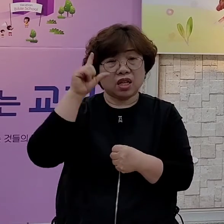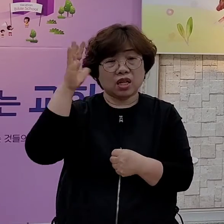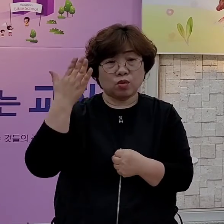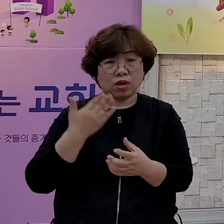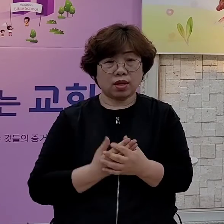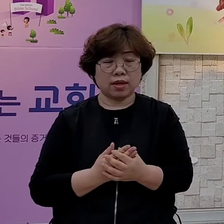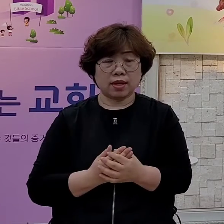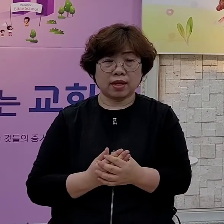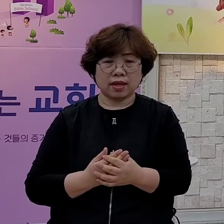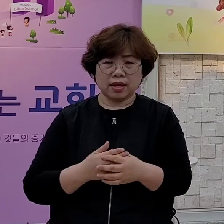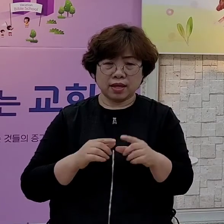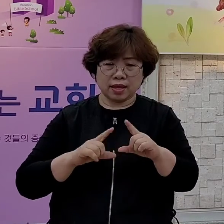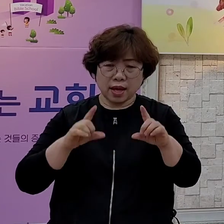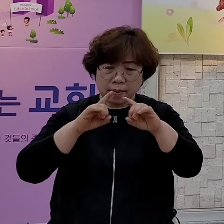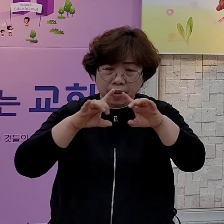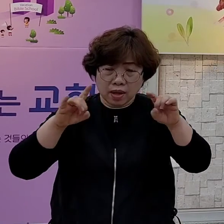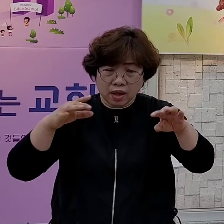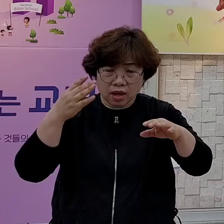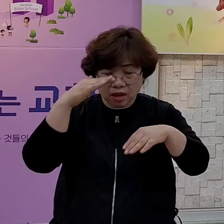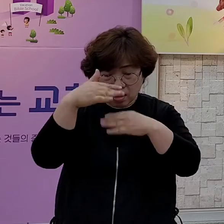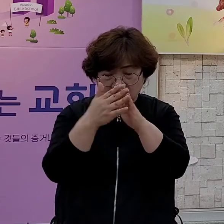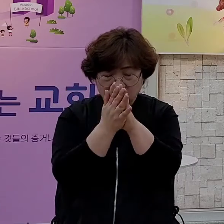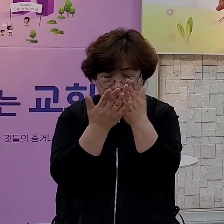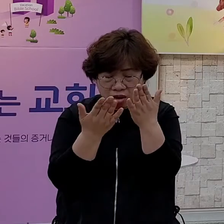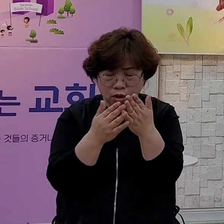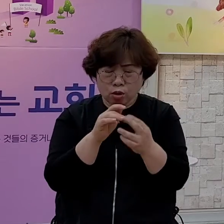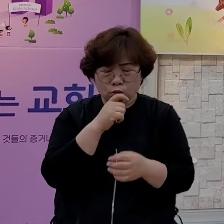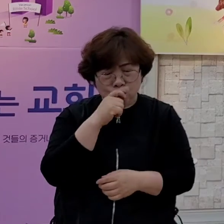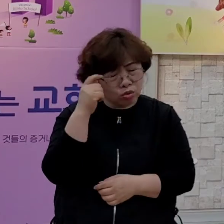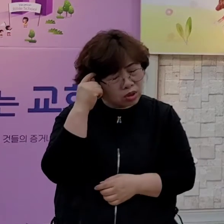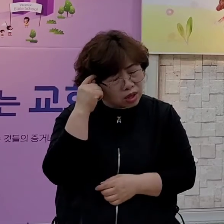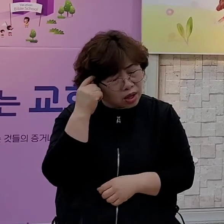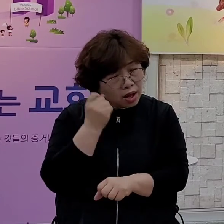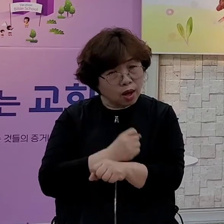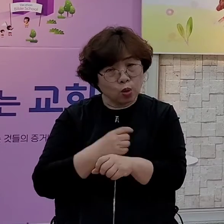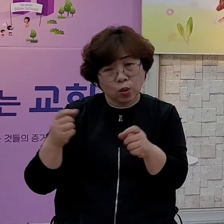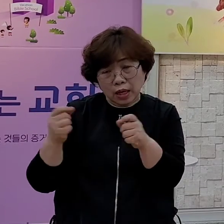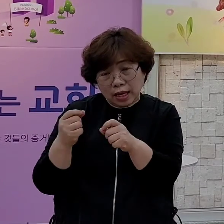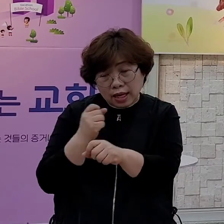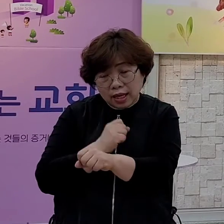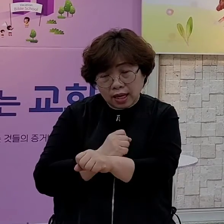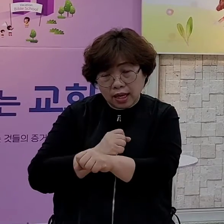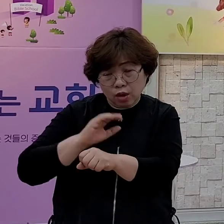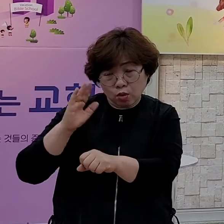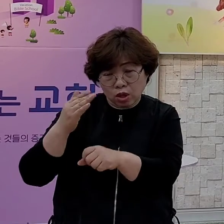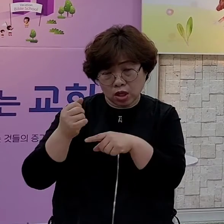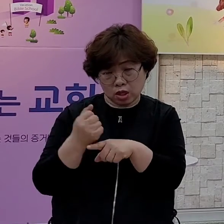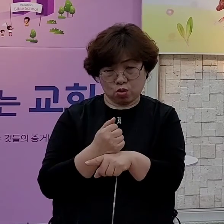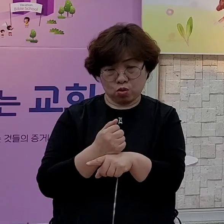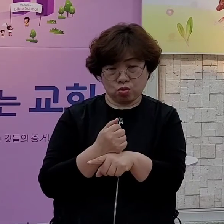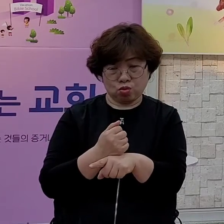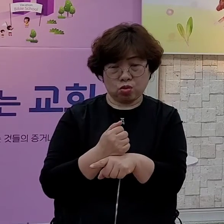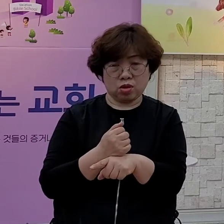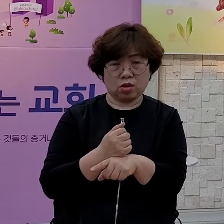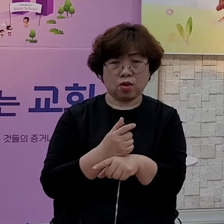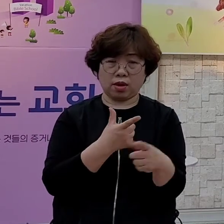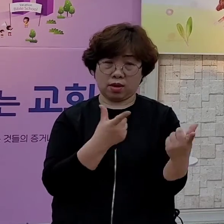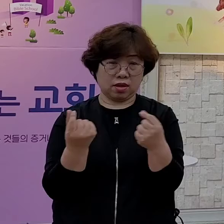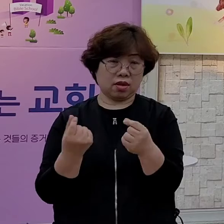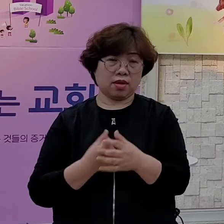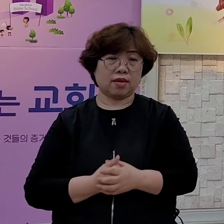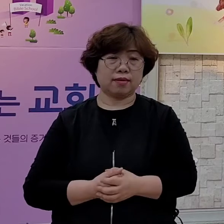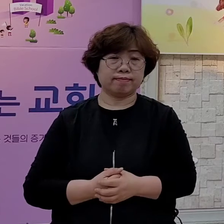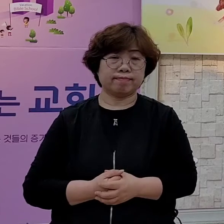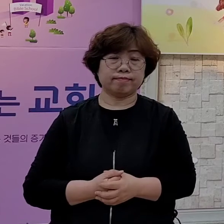우리가 날마다 성경을 묵상하고 또 늘 말씀을 가까이 해야 하는 이유가 바로 여기에 있었구나라는 것을 보게 되는